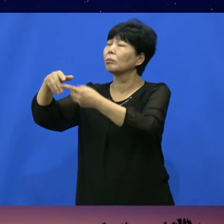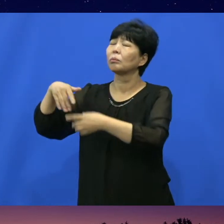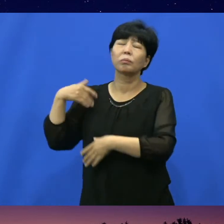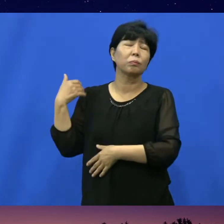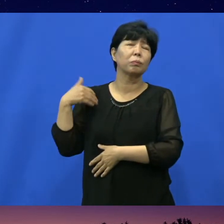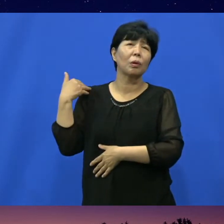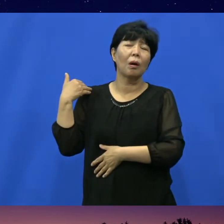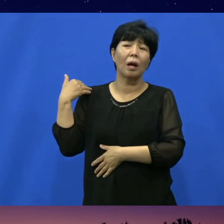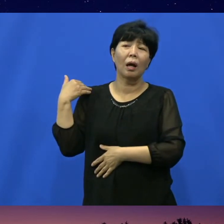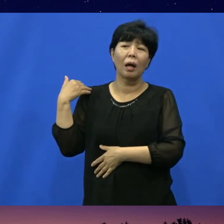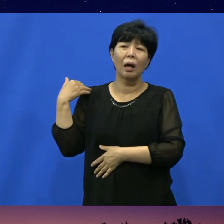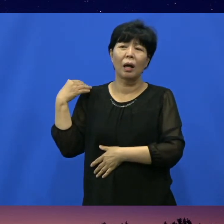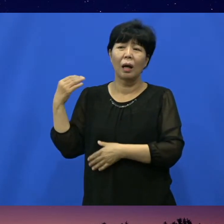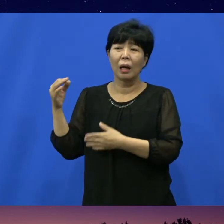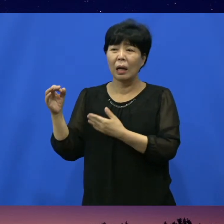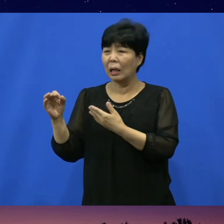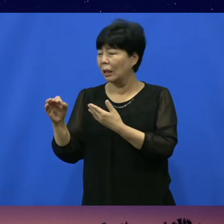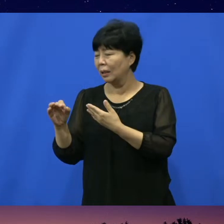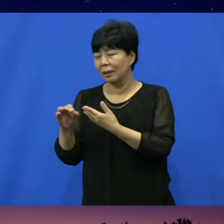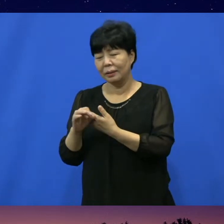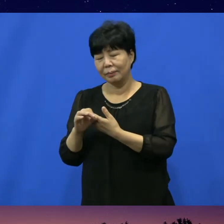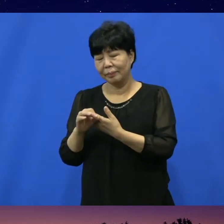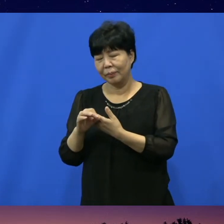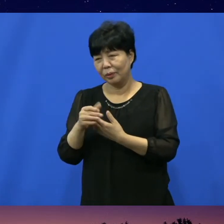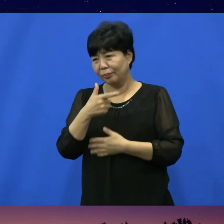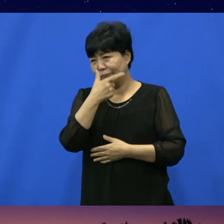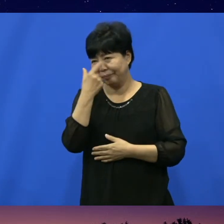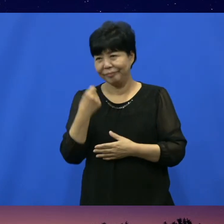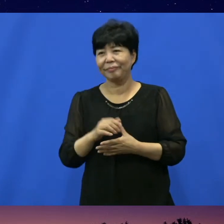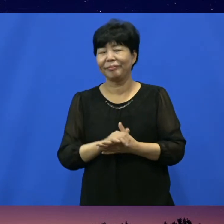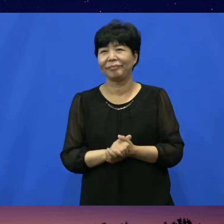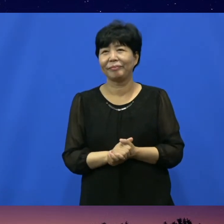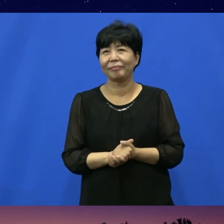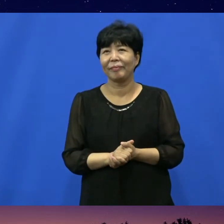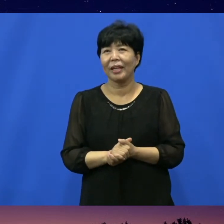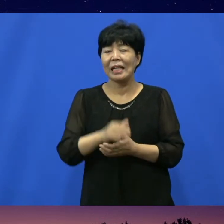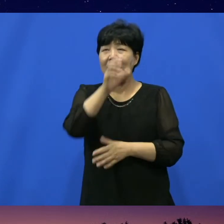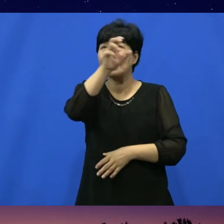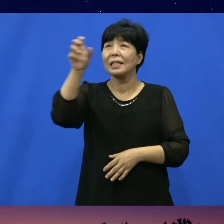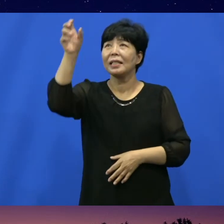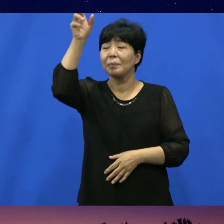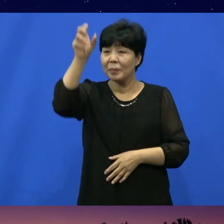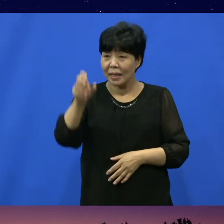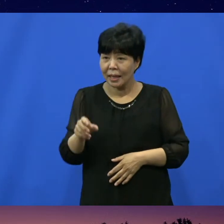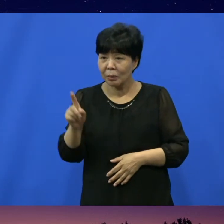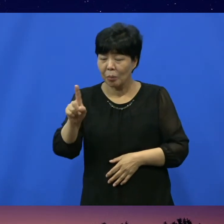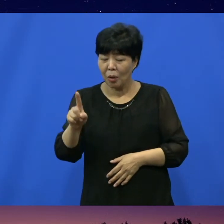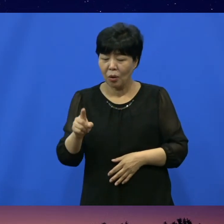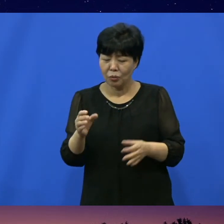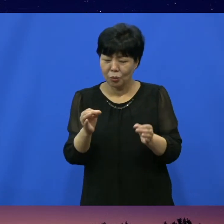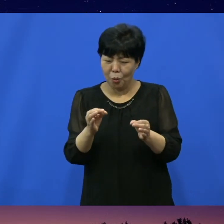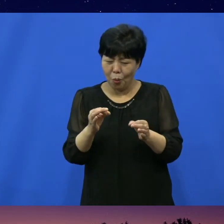상처가 많을 가능성이 많은 거죠. 근데 이 십자가는 놀라운 치유의 묘약이 되는 거예요.